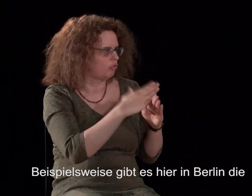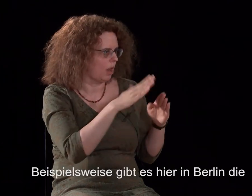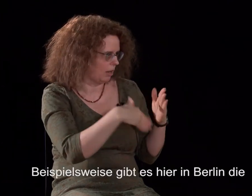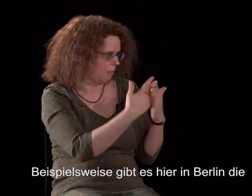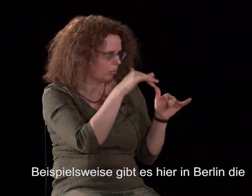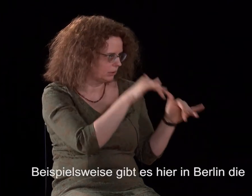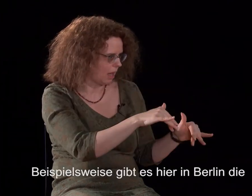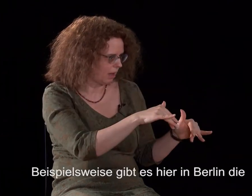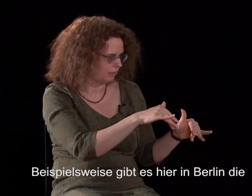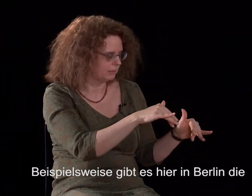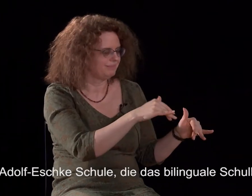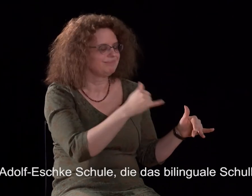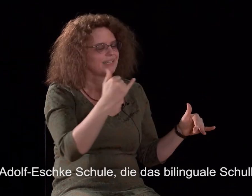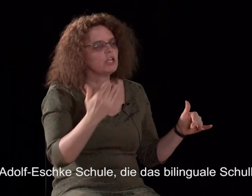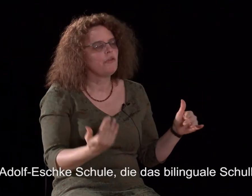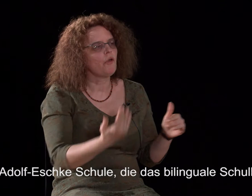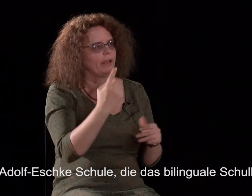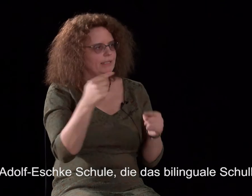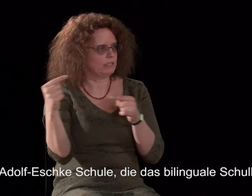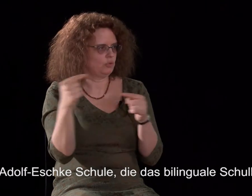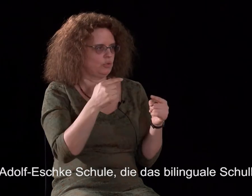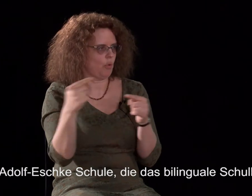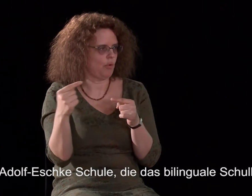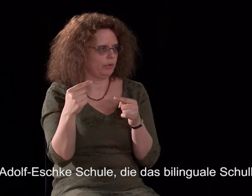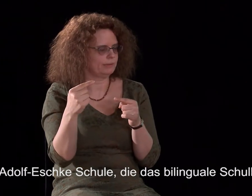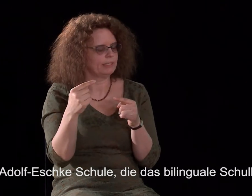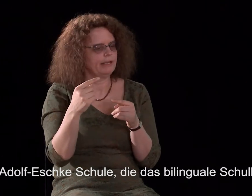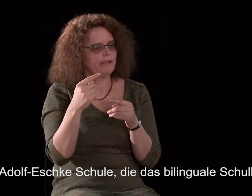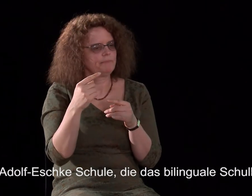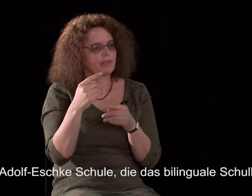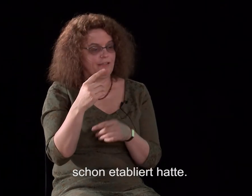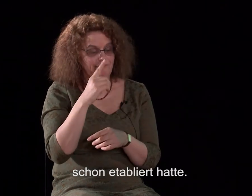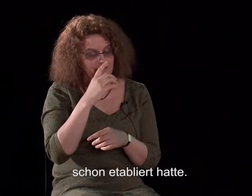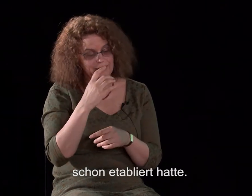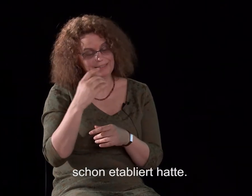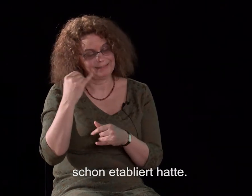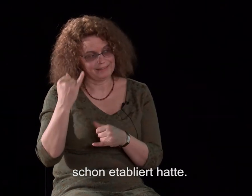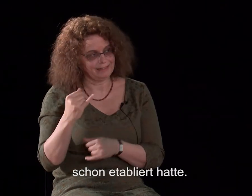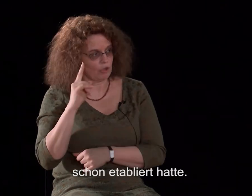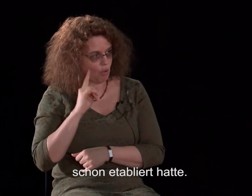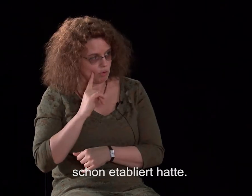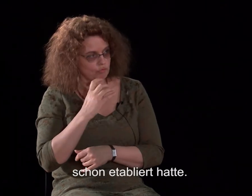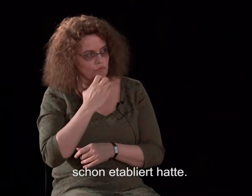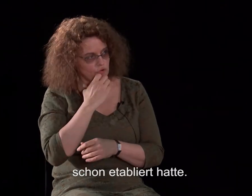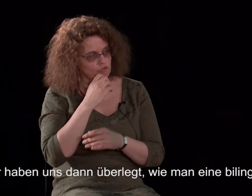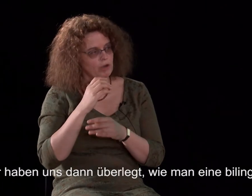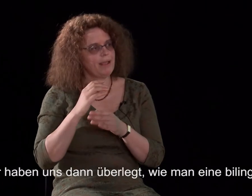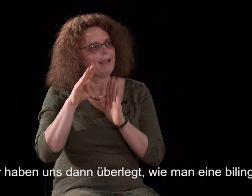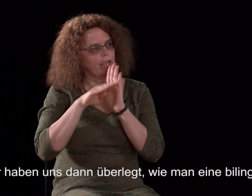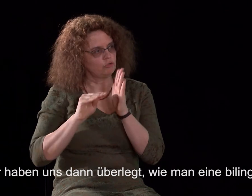hier in Berlin gibt es die Ernst-Eilauf-Eschke-Schule, die das bilinguale Schulkonzept schon etabliert hatte. Und wir haben dann